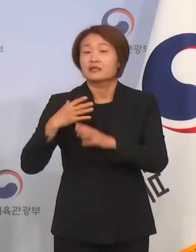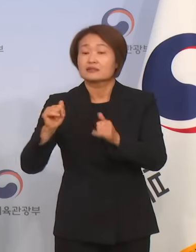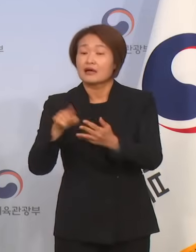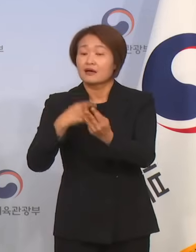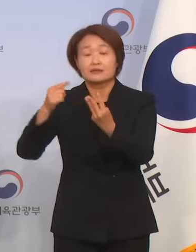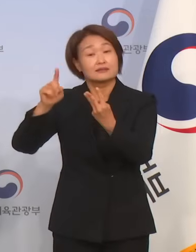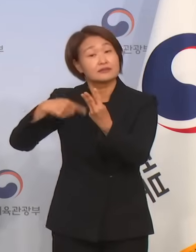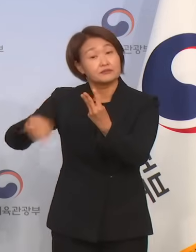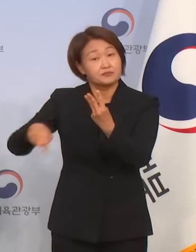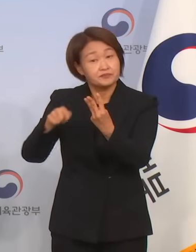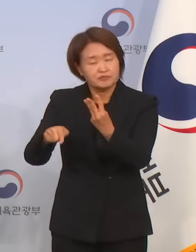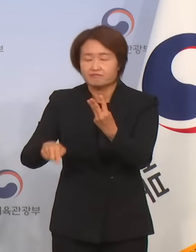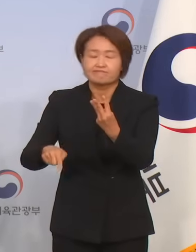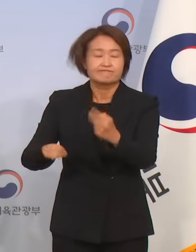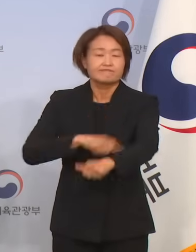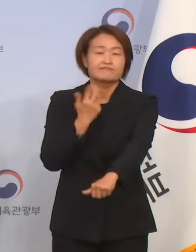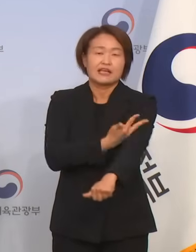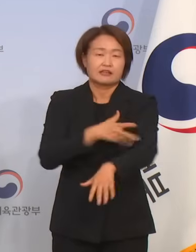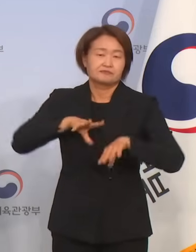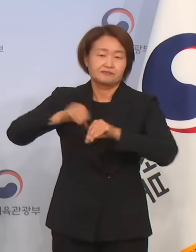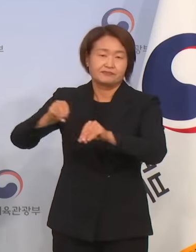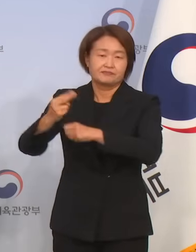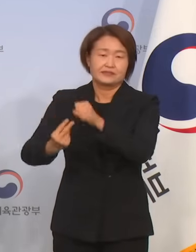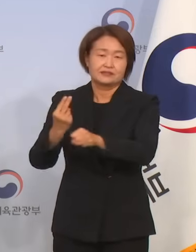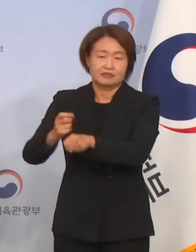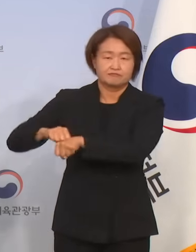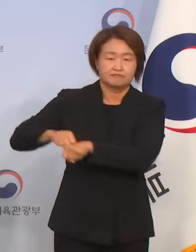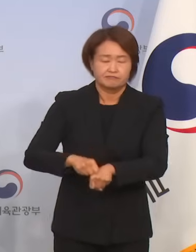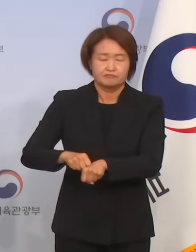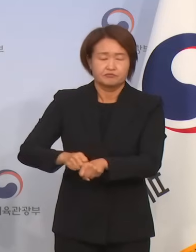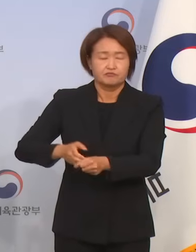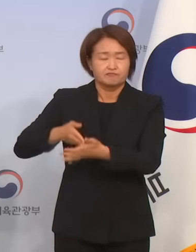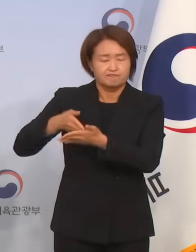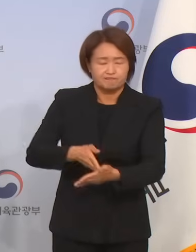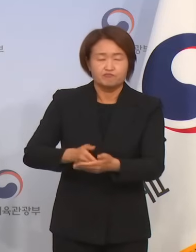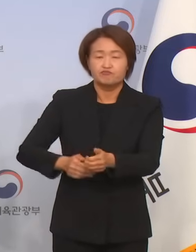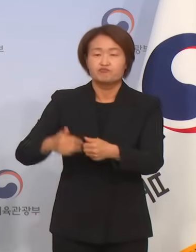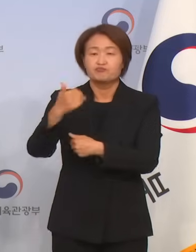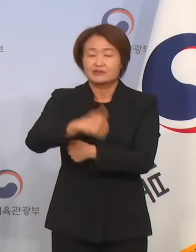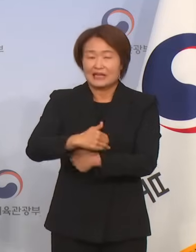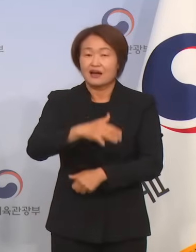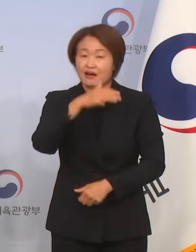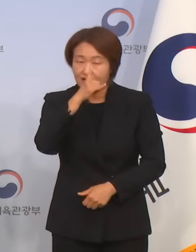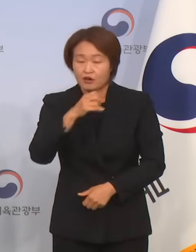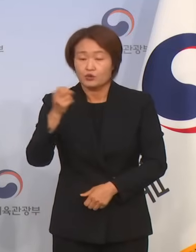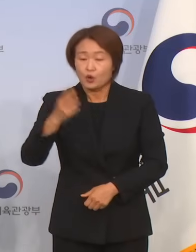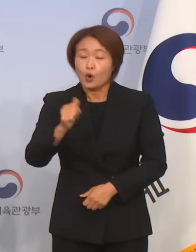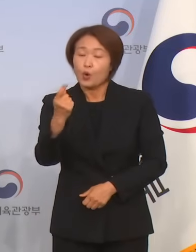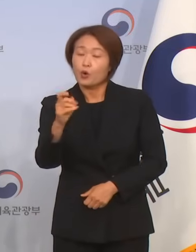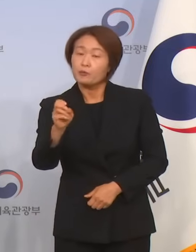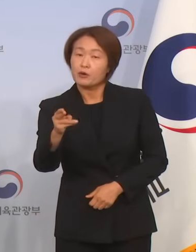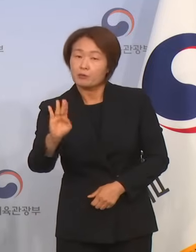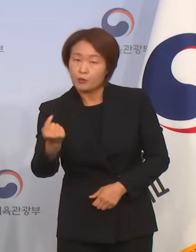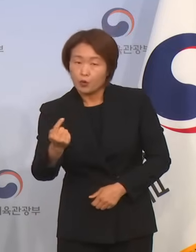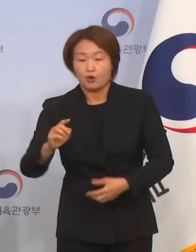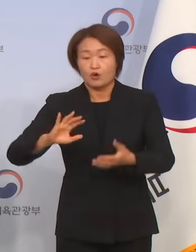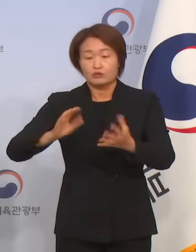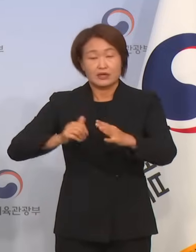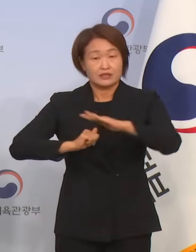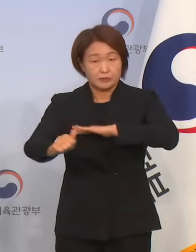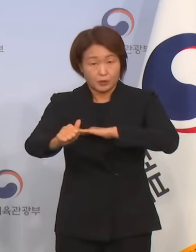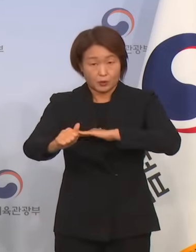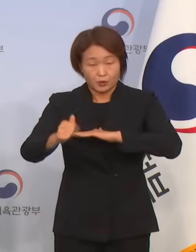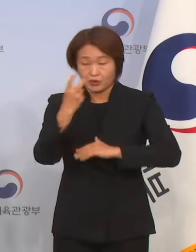3인에 대하여 자격정지 이상의 중징계를 요구하였습니다. 더불어 홍명보 국가대표팀